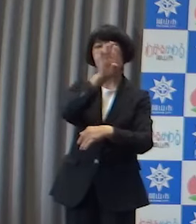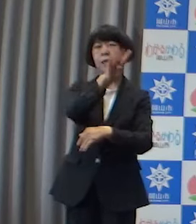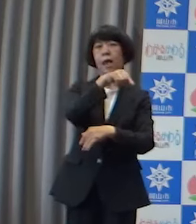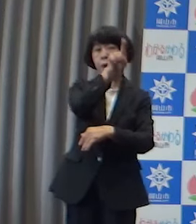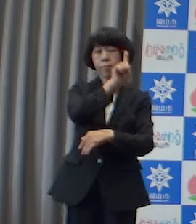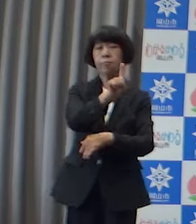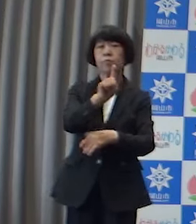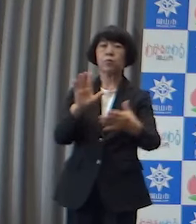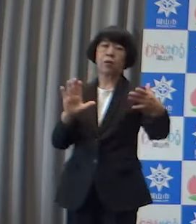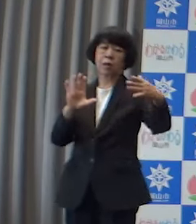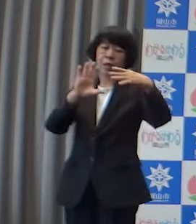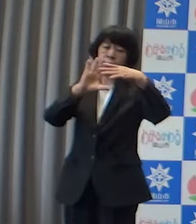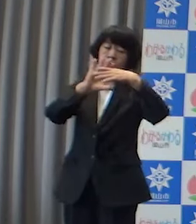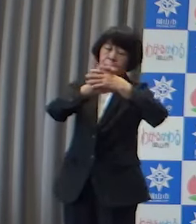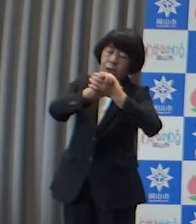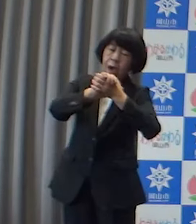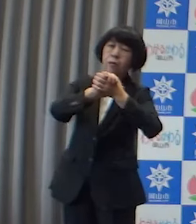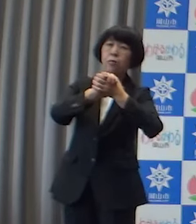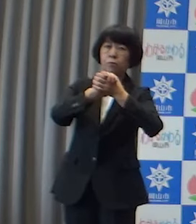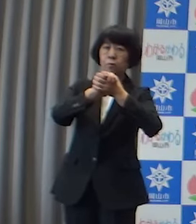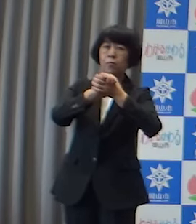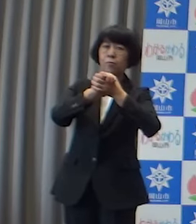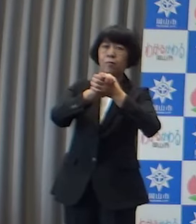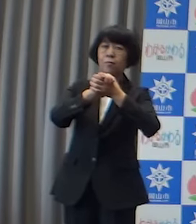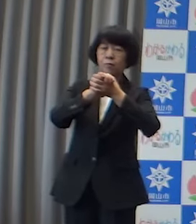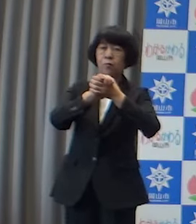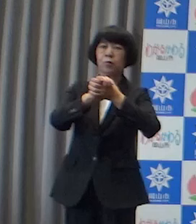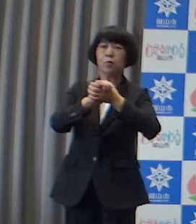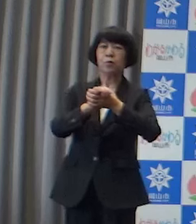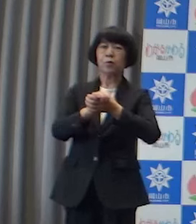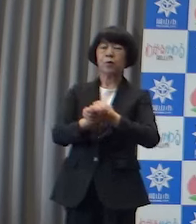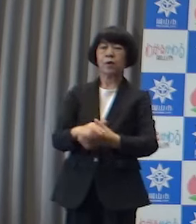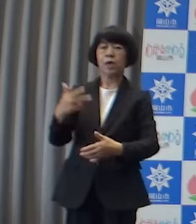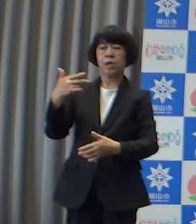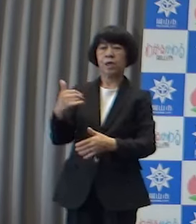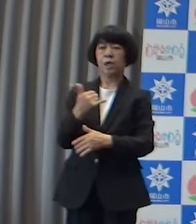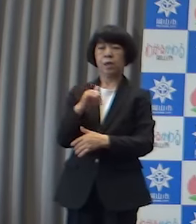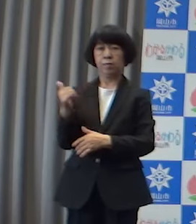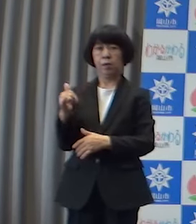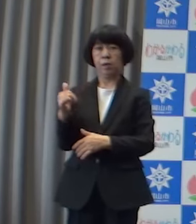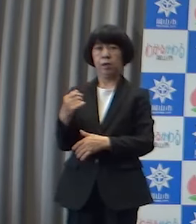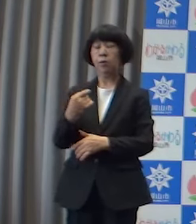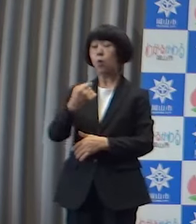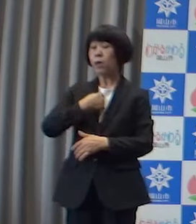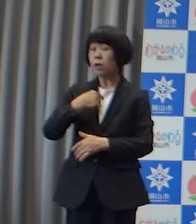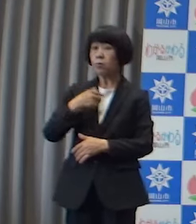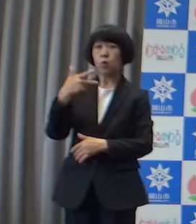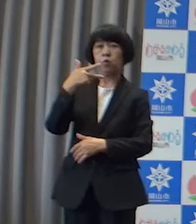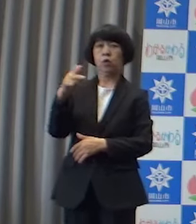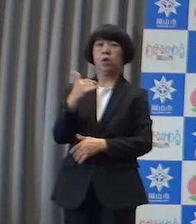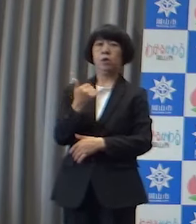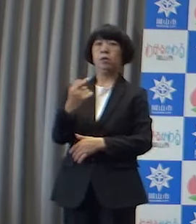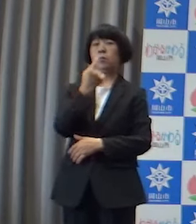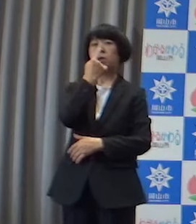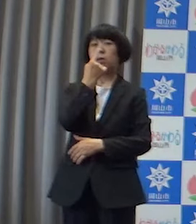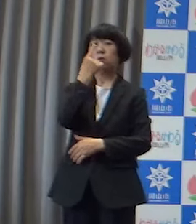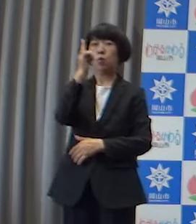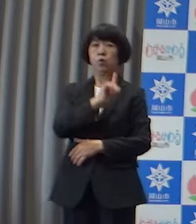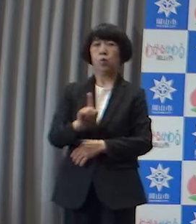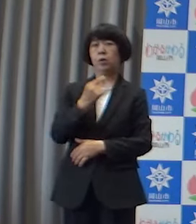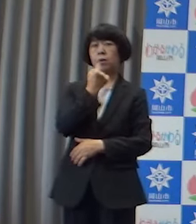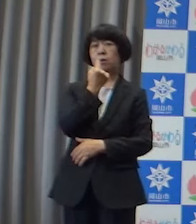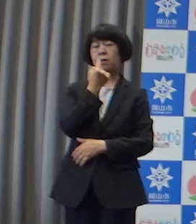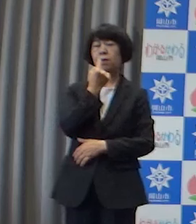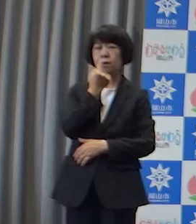市民県民のために我々やっているわけで、私も市民であり県民でもあります。そういう面